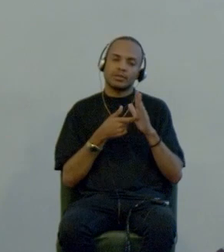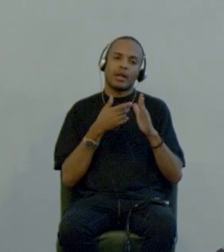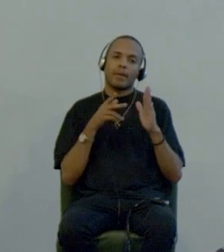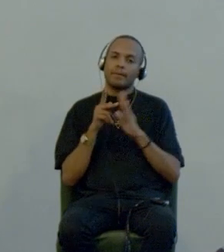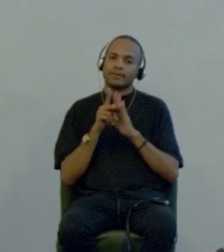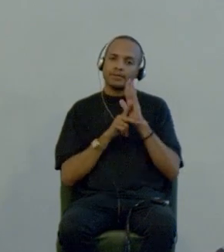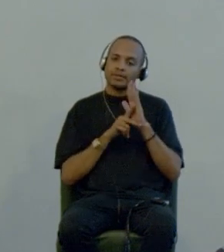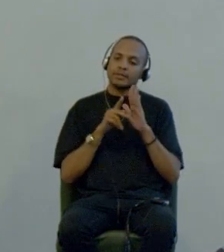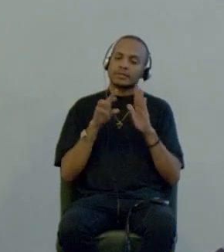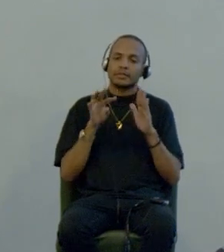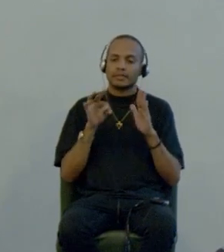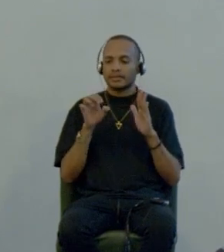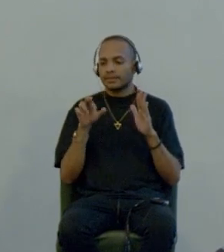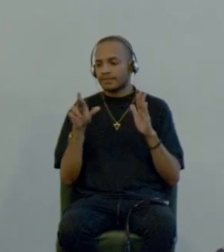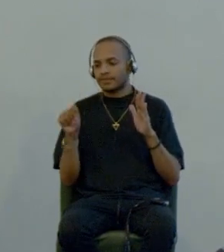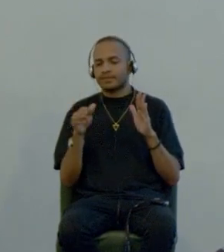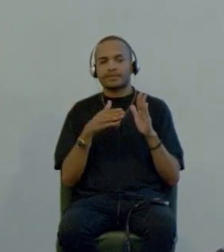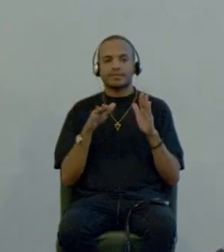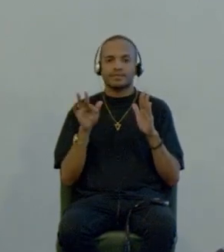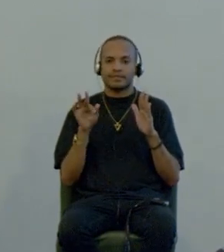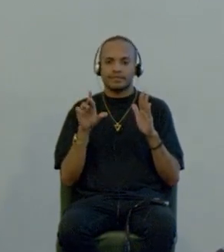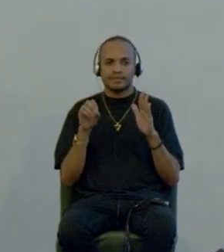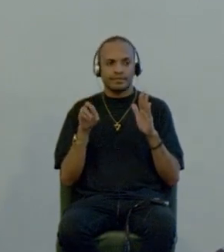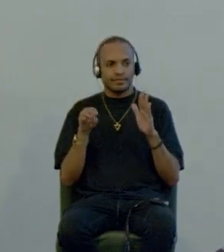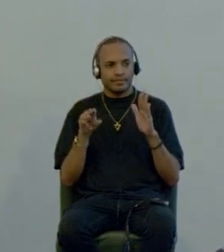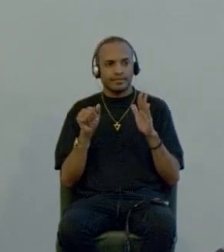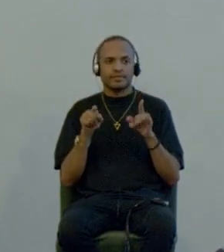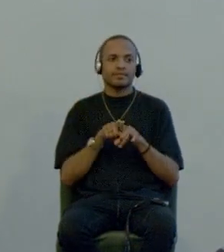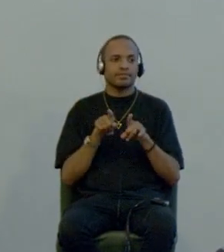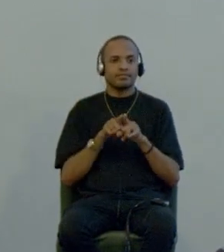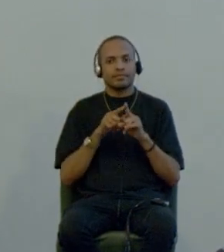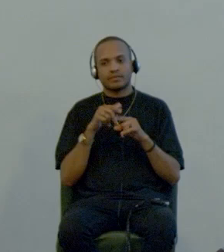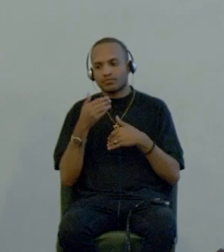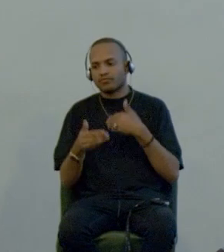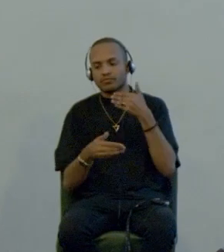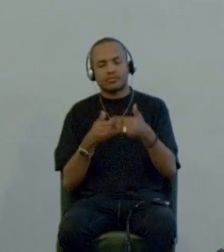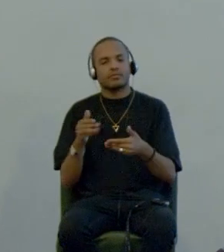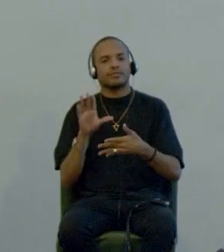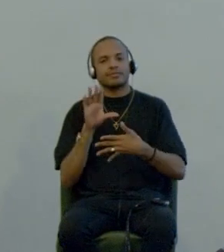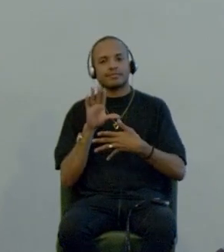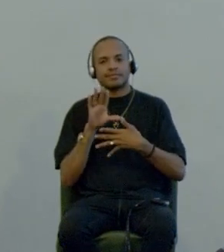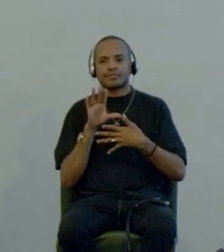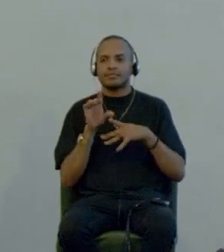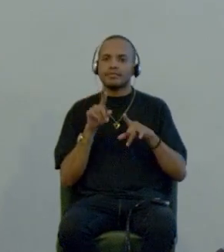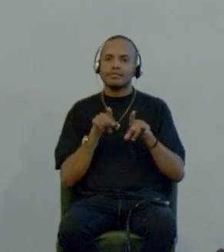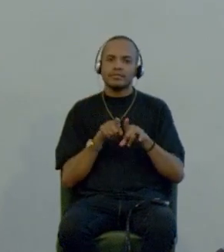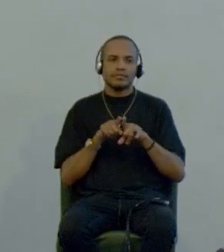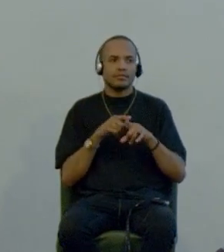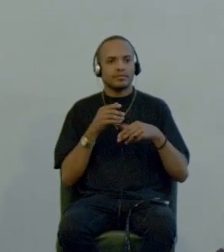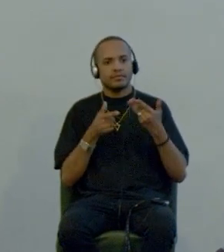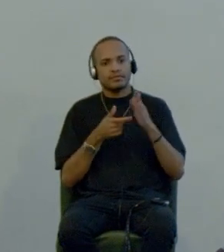de démultiplication des cartes et de continuer à déployer les modes de représentation